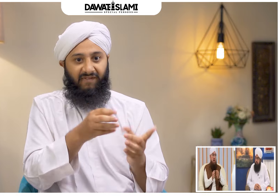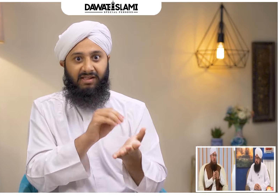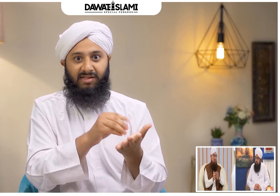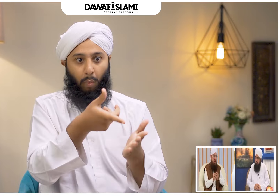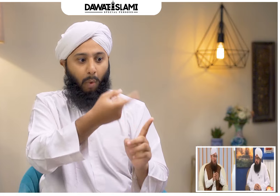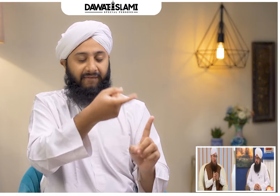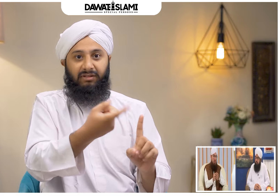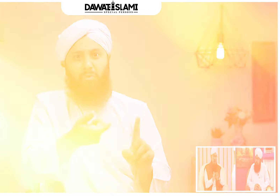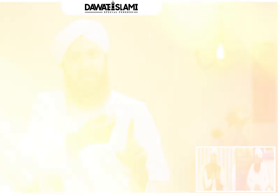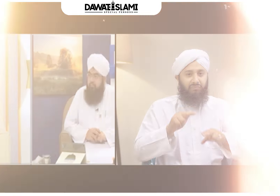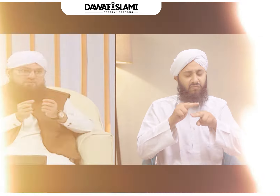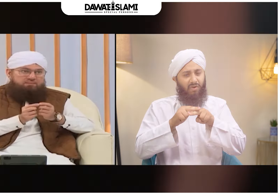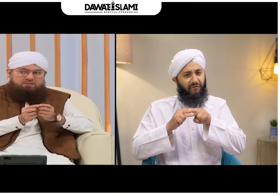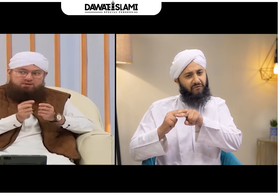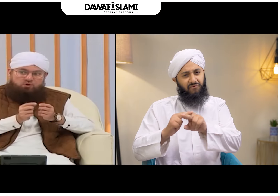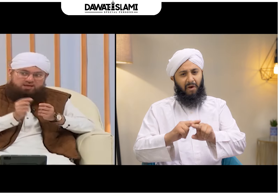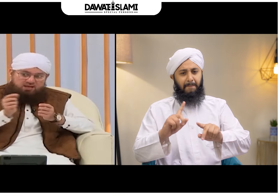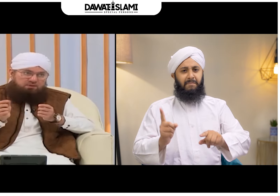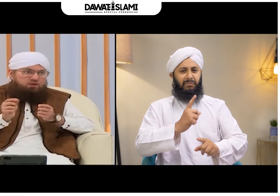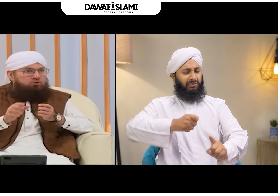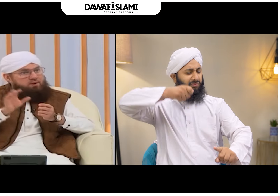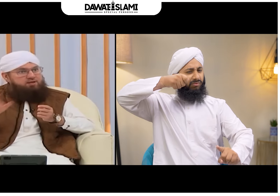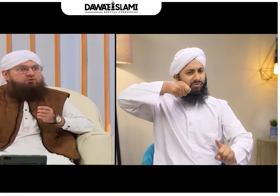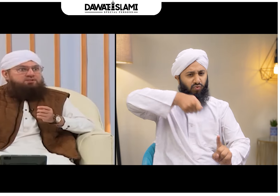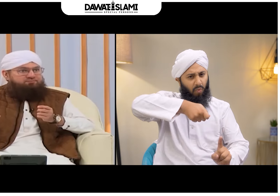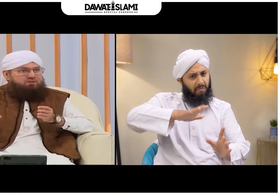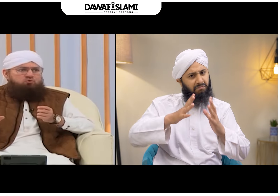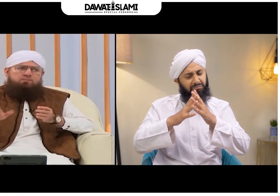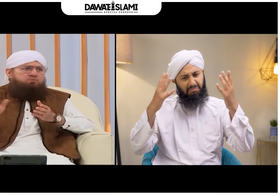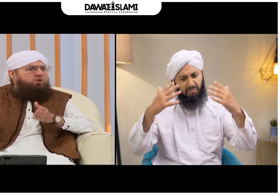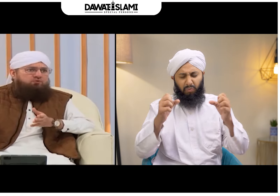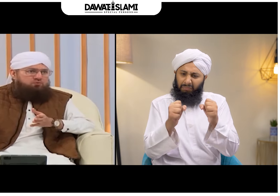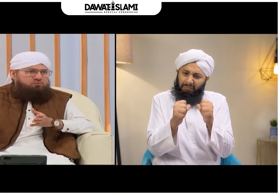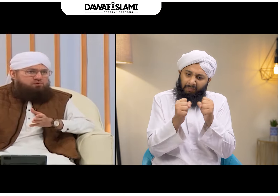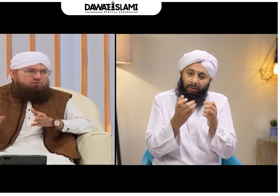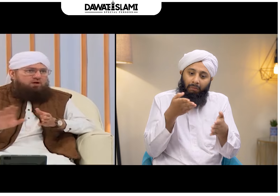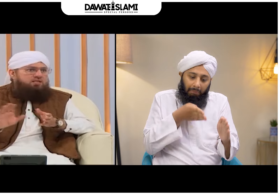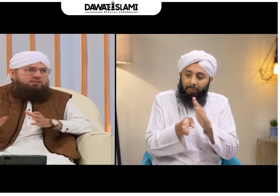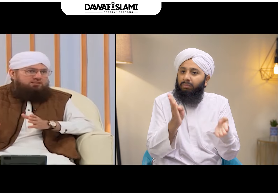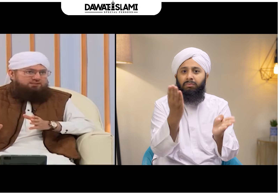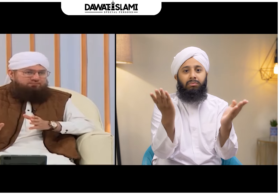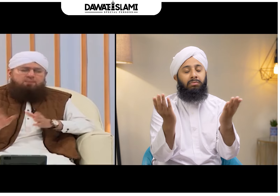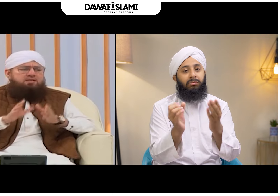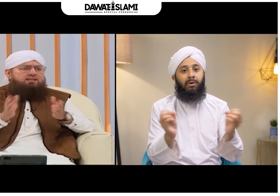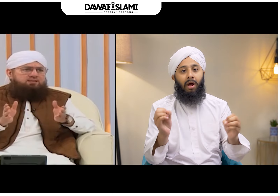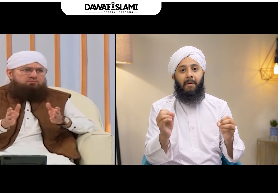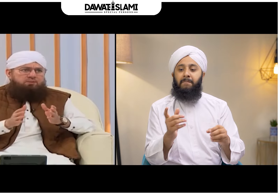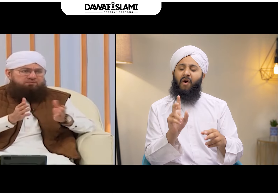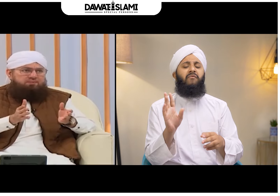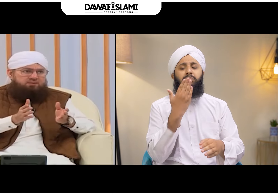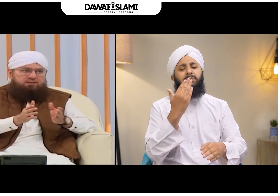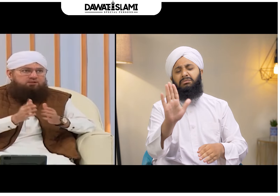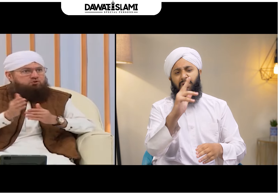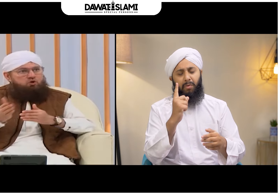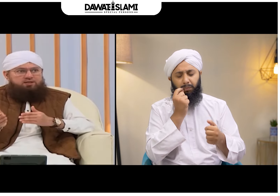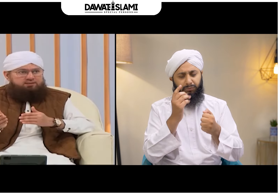رشتے ایسے ہوتے ہیں خاندان میں، فیملی میں، جو ایک بندے کو دبا ہی رہے ہوتے ہیں کیونکہ مجبور ہے، وہ کہیں نہیں جا سکتا. اب مثال دیتا ہوں،